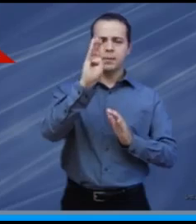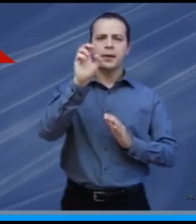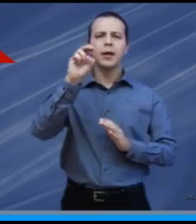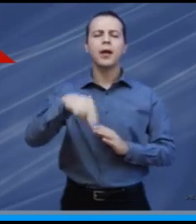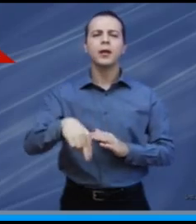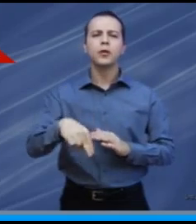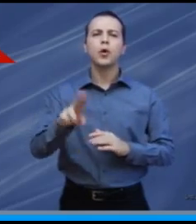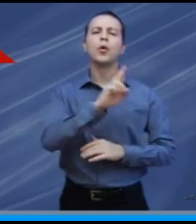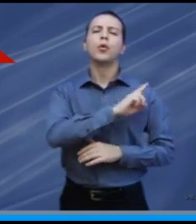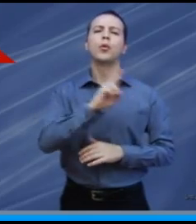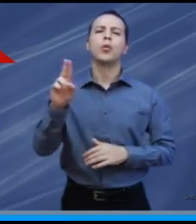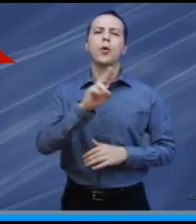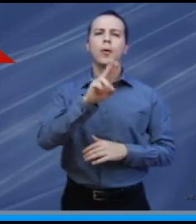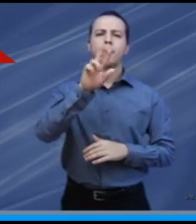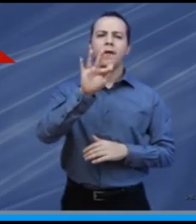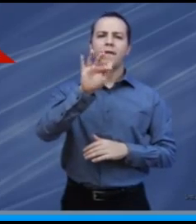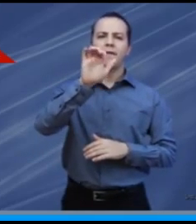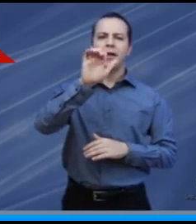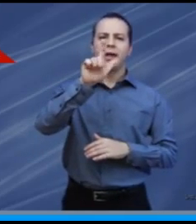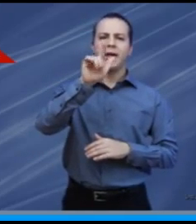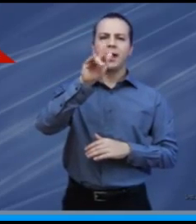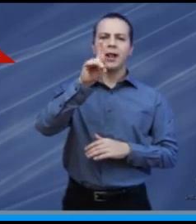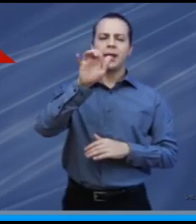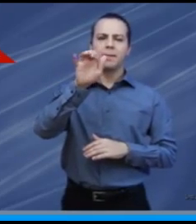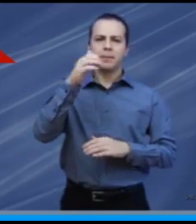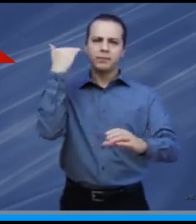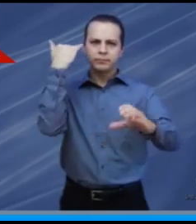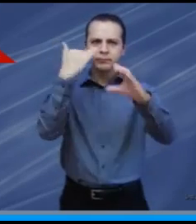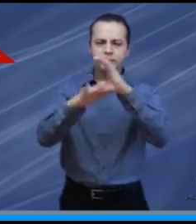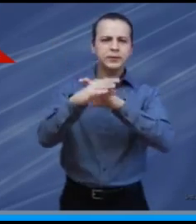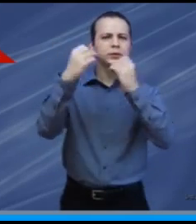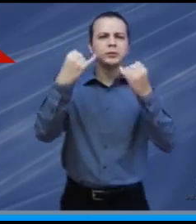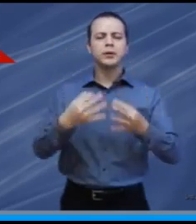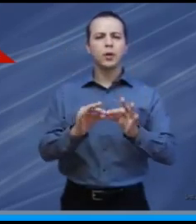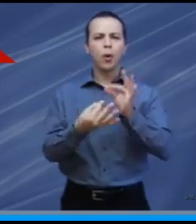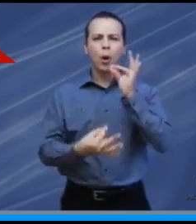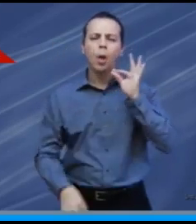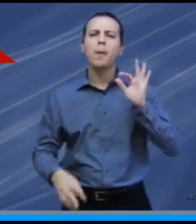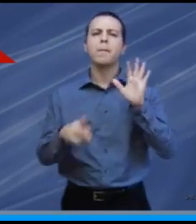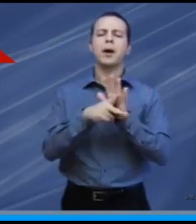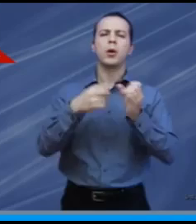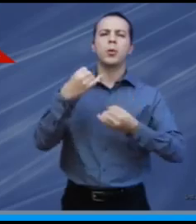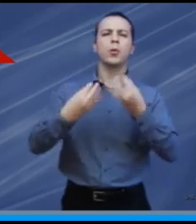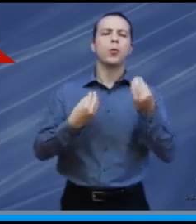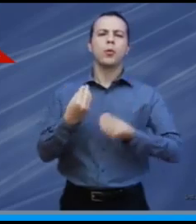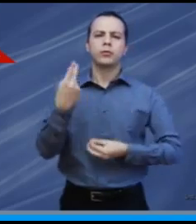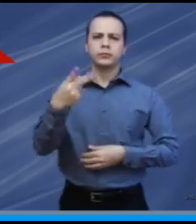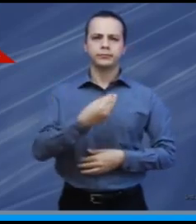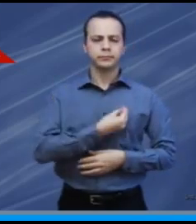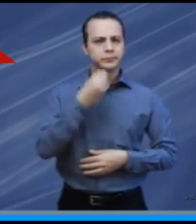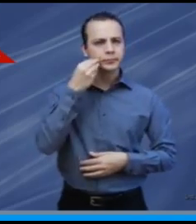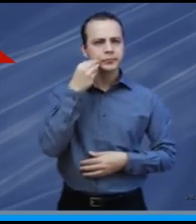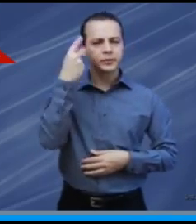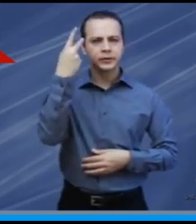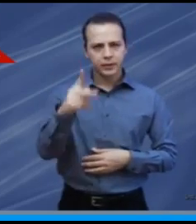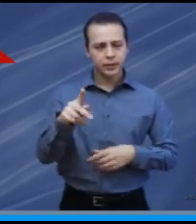cidadeinclusiva@cbn.com.br e assinado pelo Felipe Camargo. Ele conta aqui uma longa mensagem com vários detalhes na